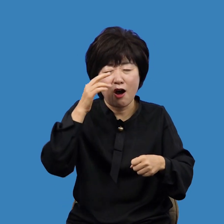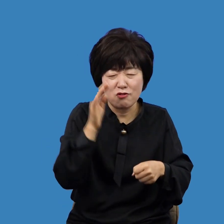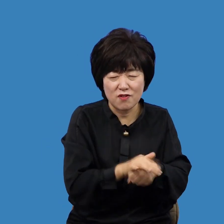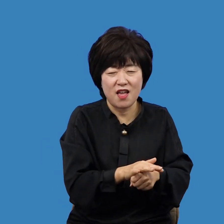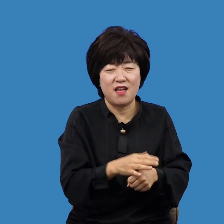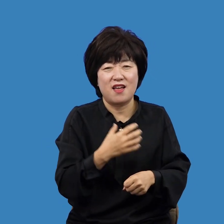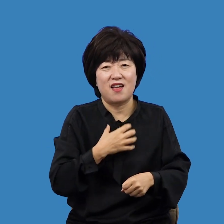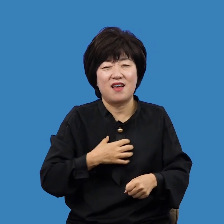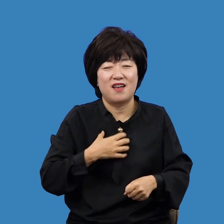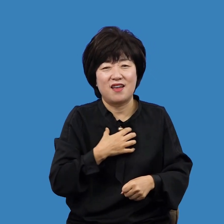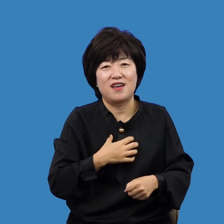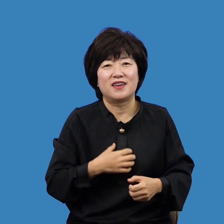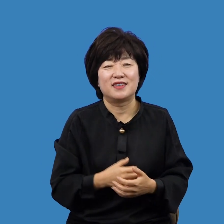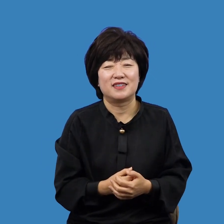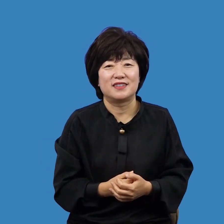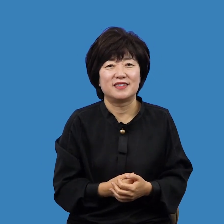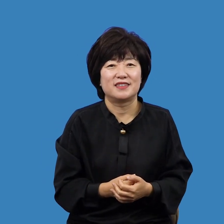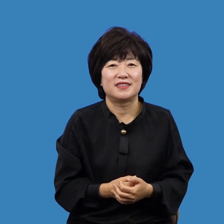분노합니다.